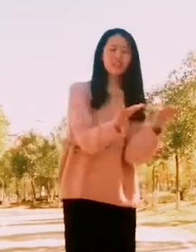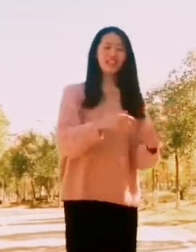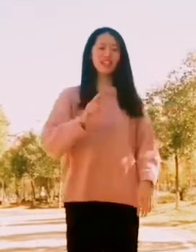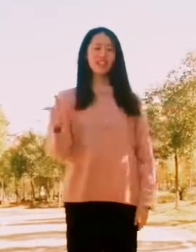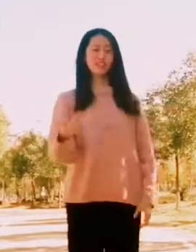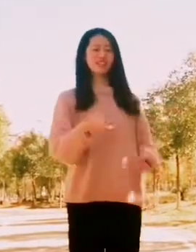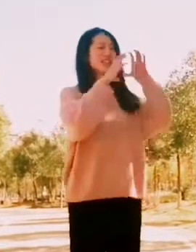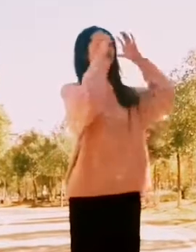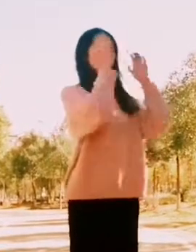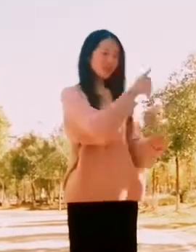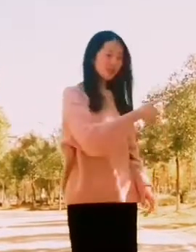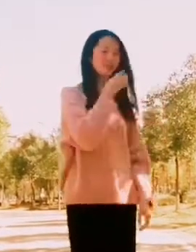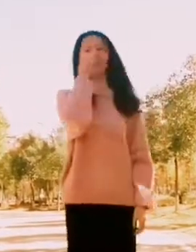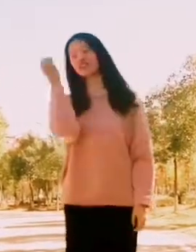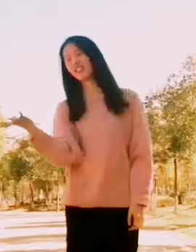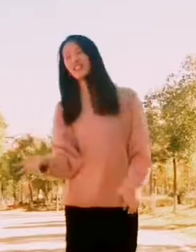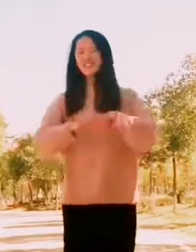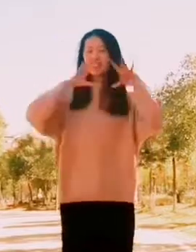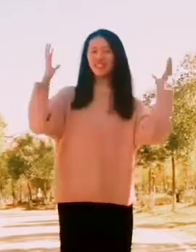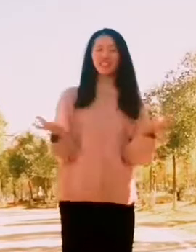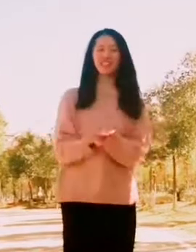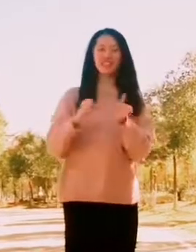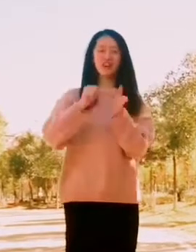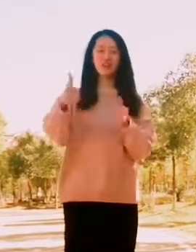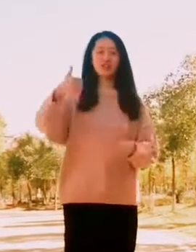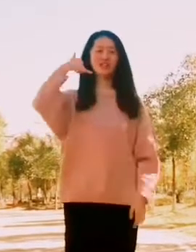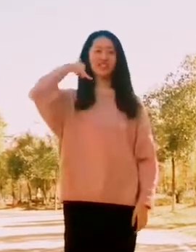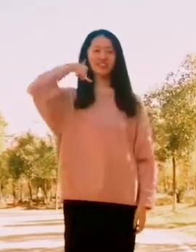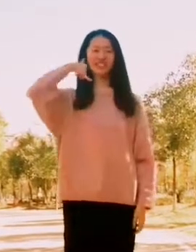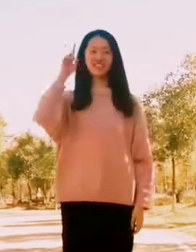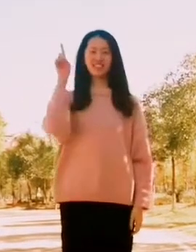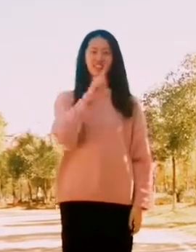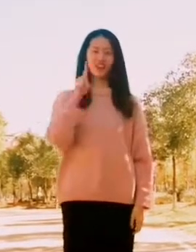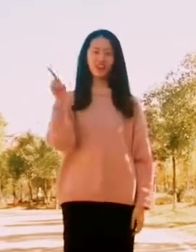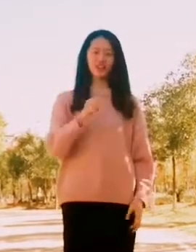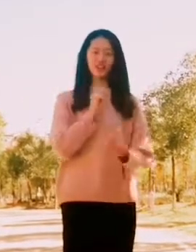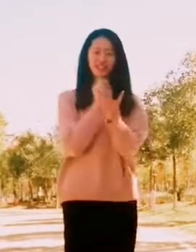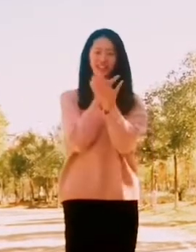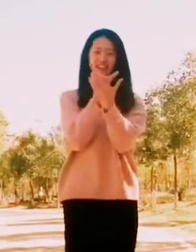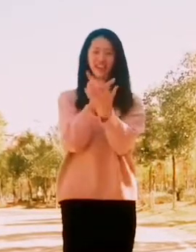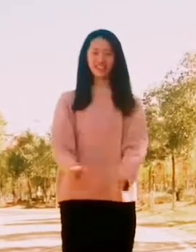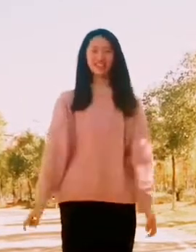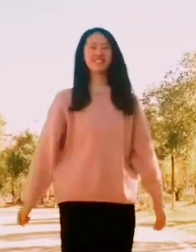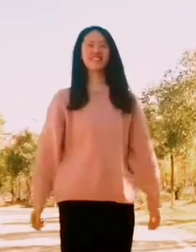现，有鸡汤也有吐槽点，多点赞只要我手机有电，